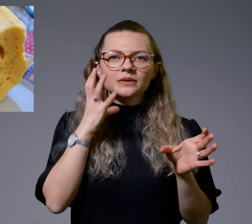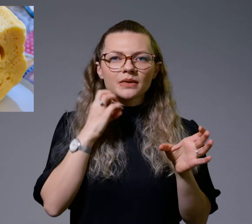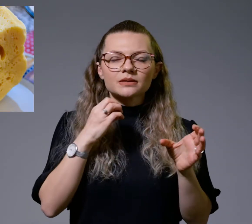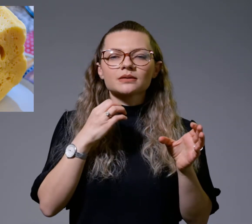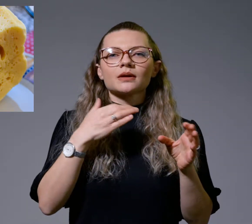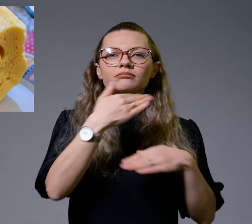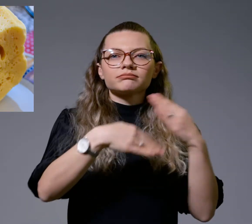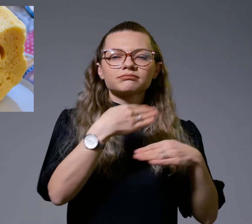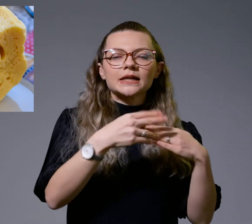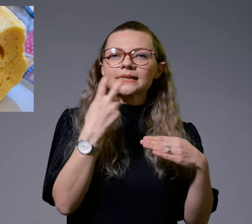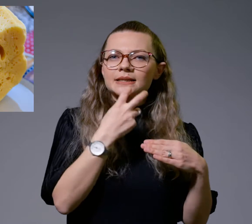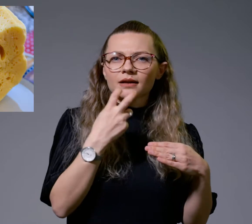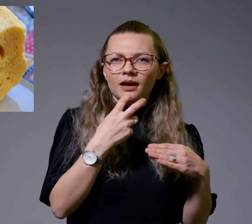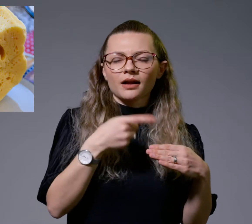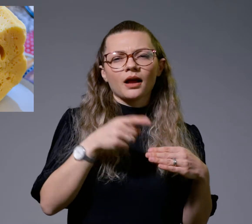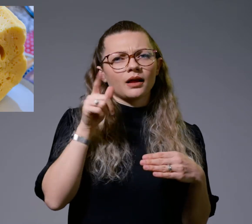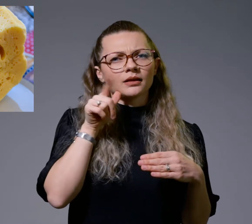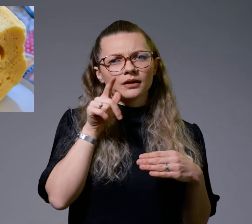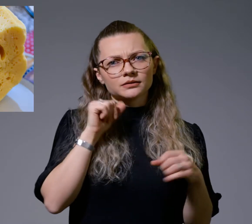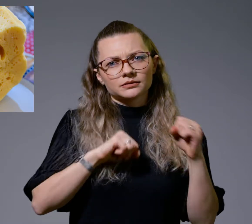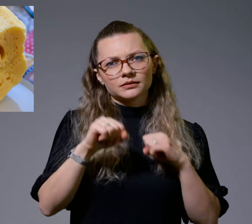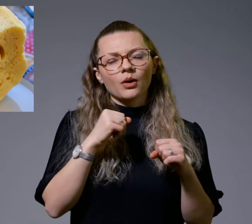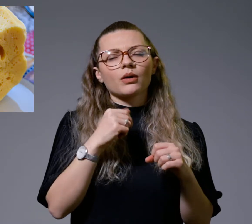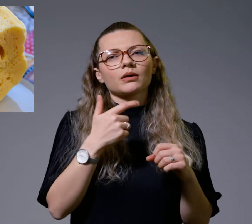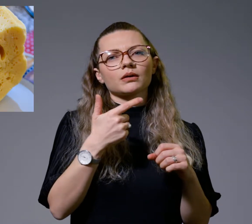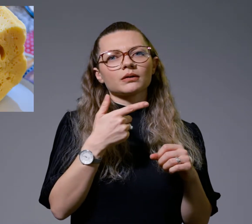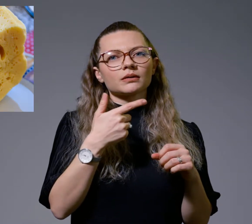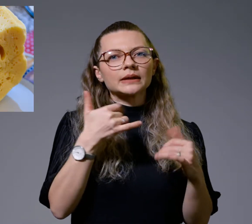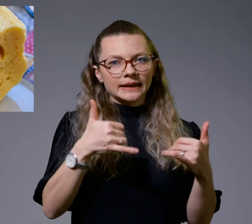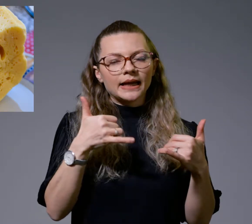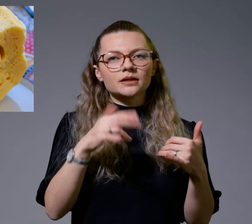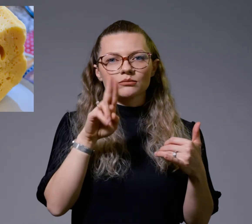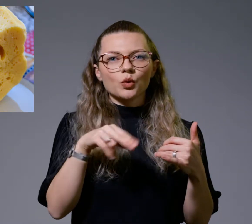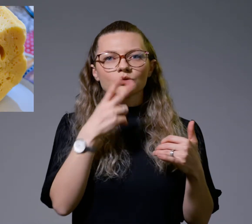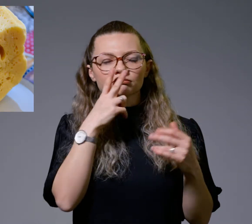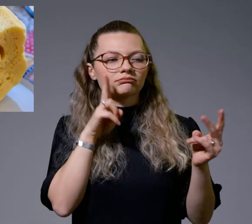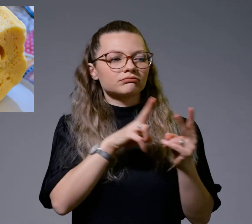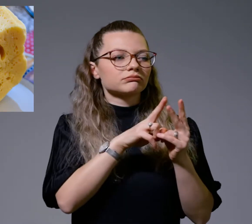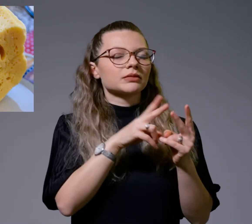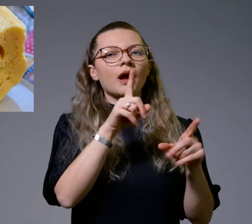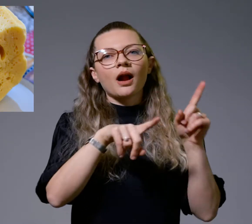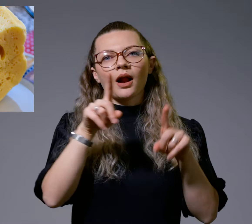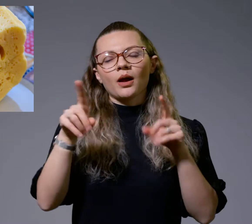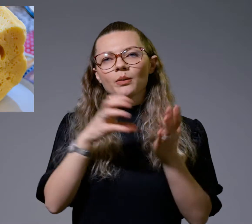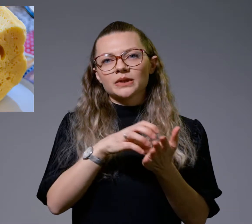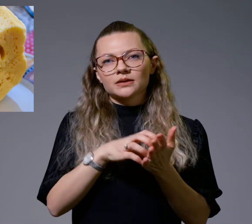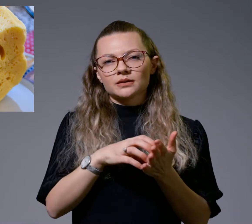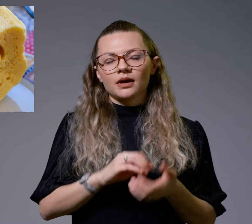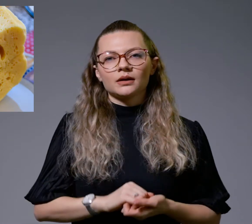во сирење на макотрпен начин, кој денес може да се сретне на некои места.